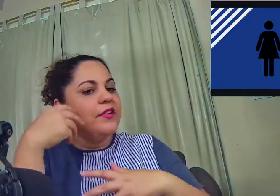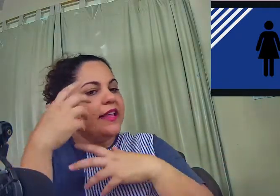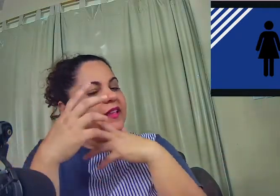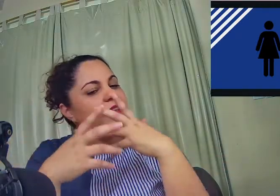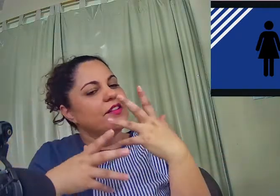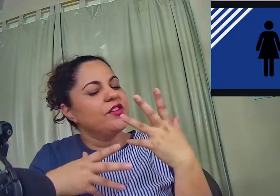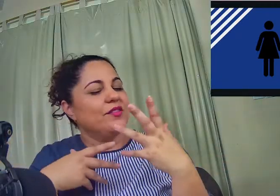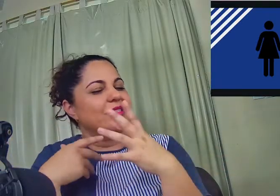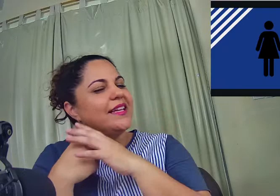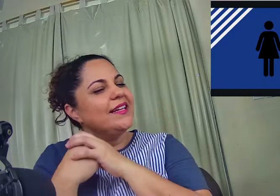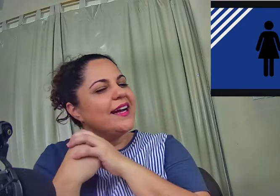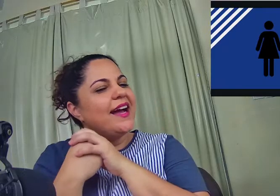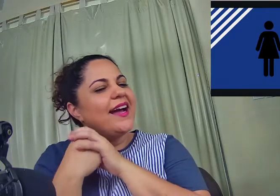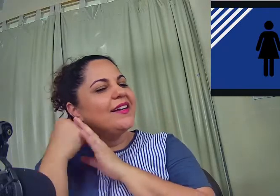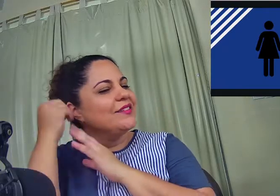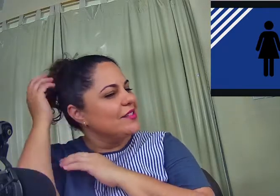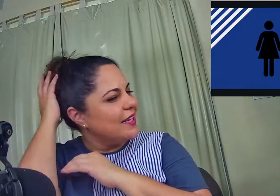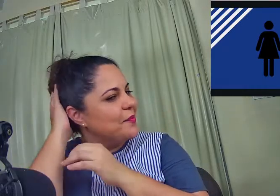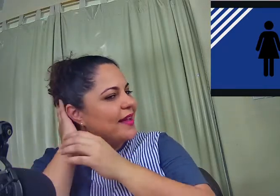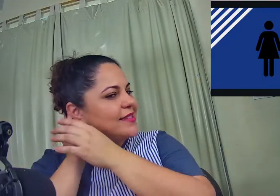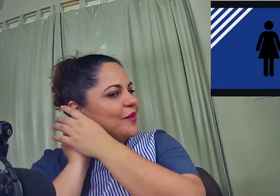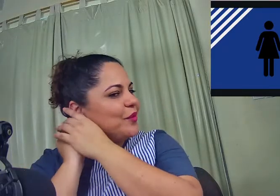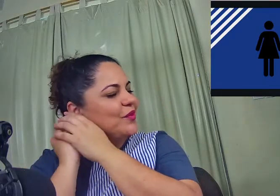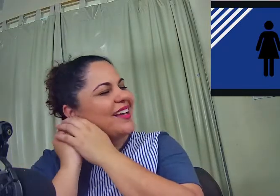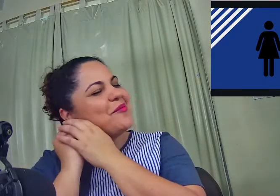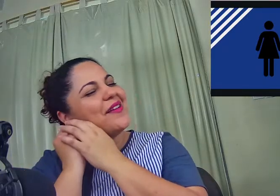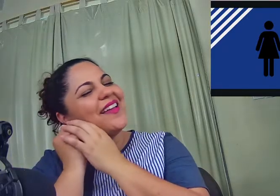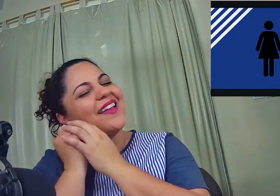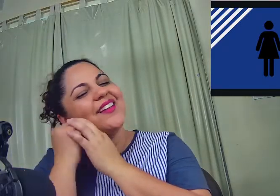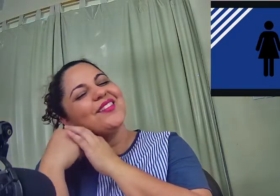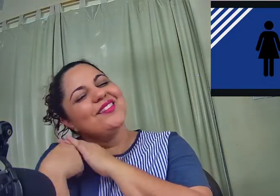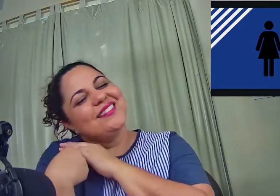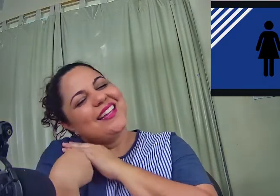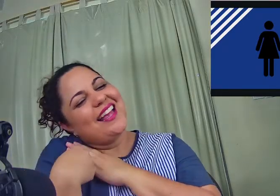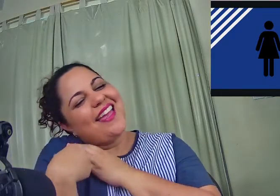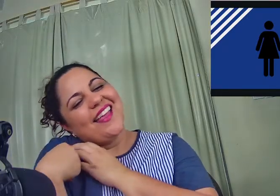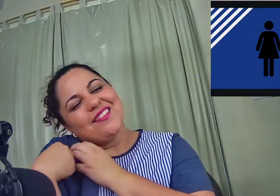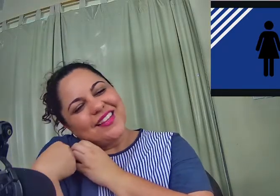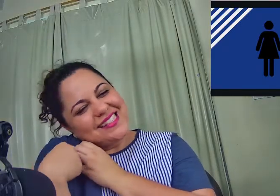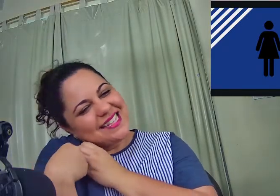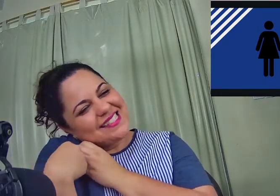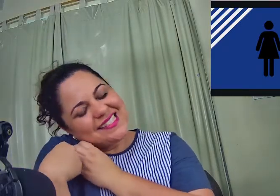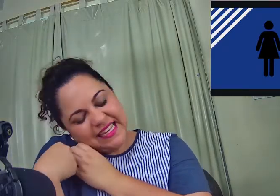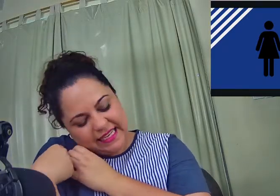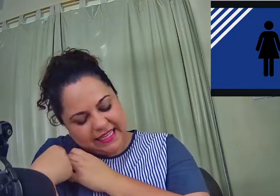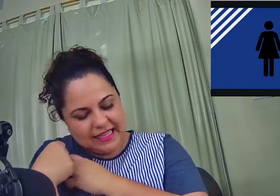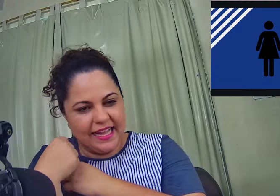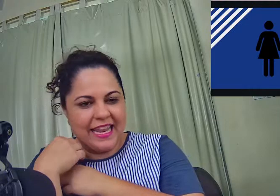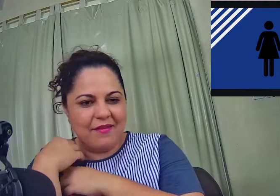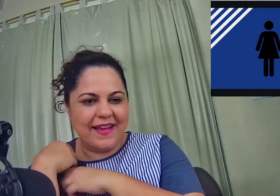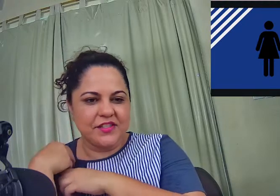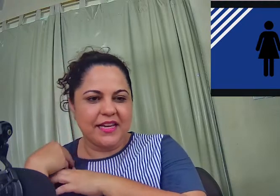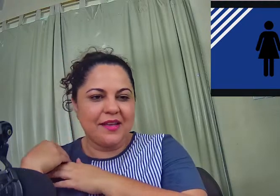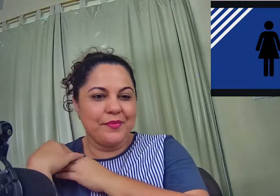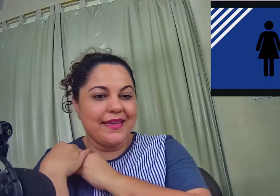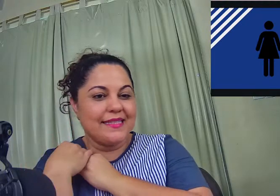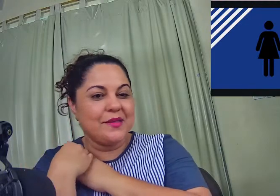tem trejeitos delicados, ela passa a mão no cabelo, ela faz assim, ela abaixa a cabeça porque